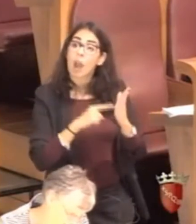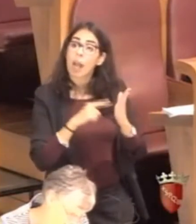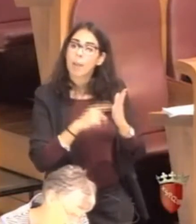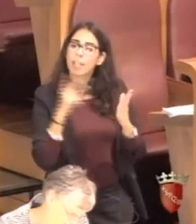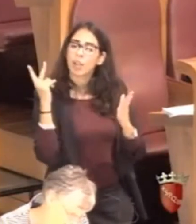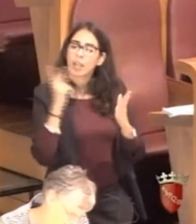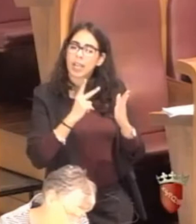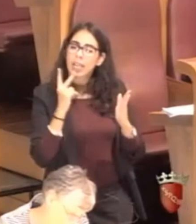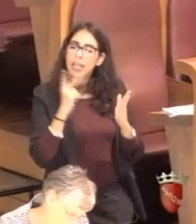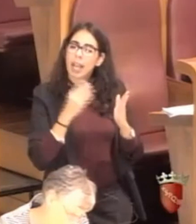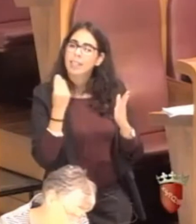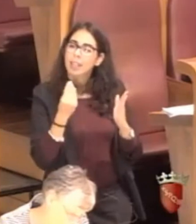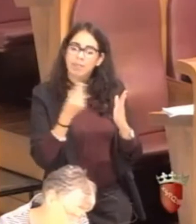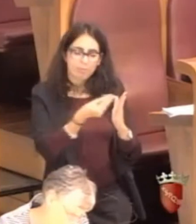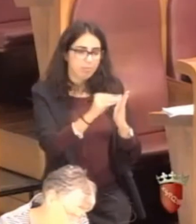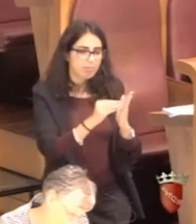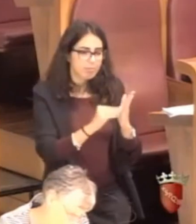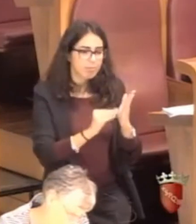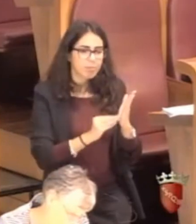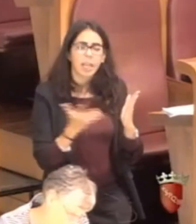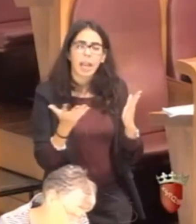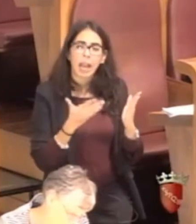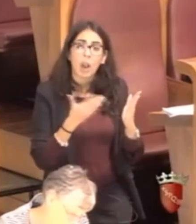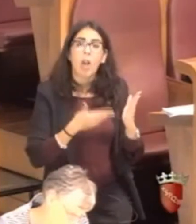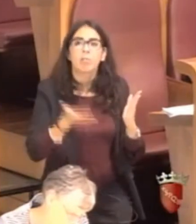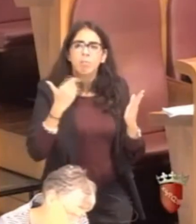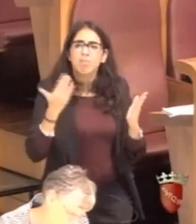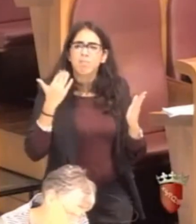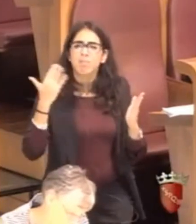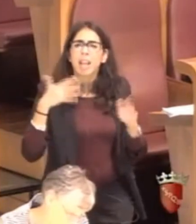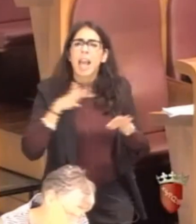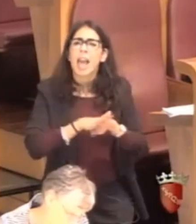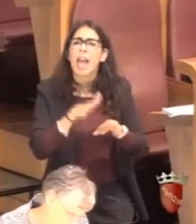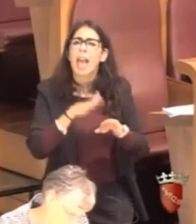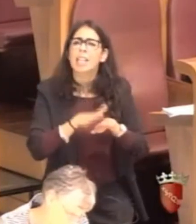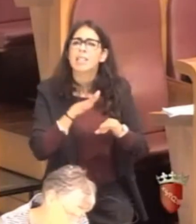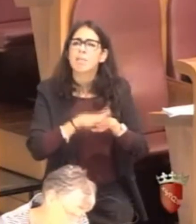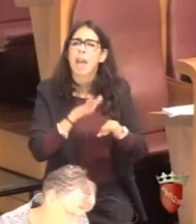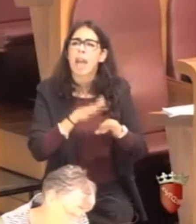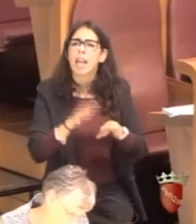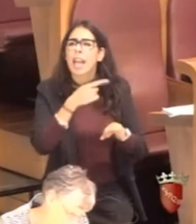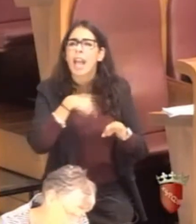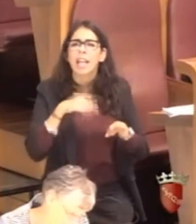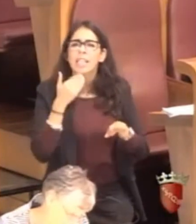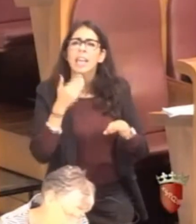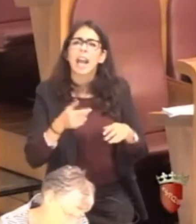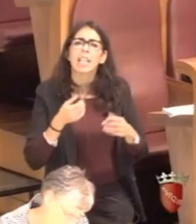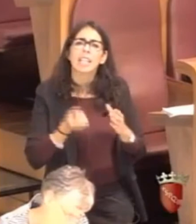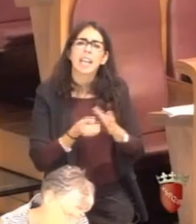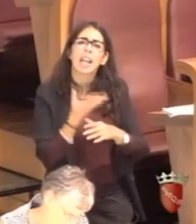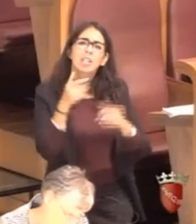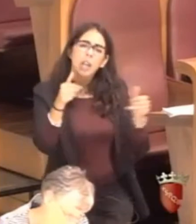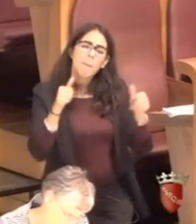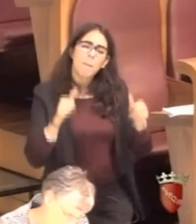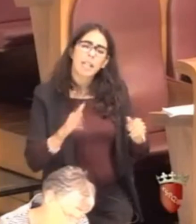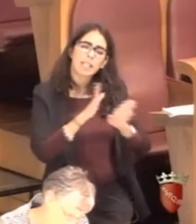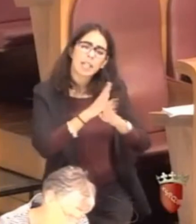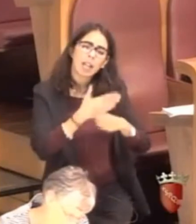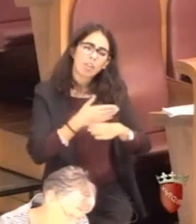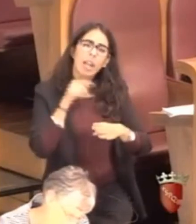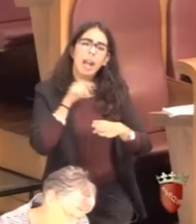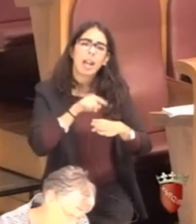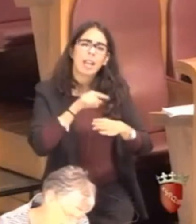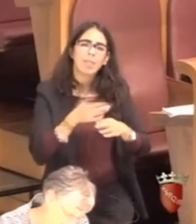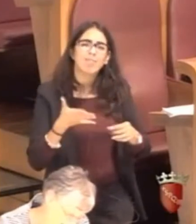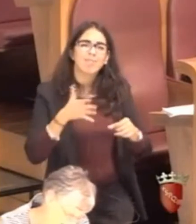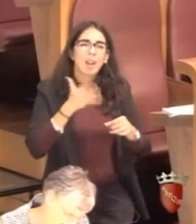di tutte le esperienze che abbiamo fatto con la creazione dei bandi stagionali che vanno a ricoprire